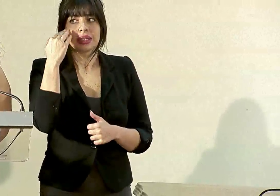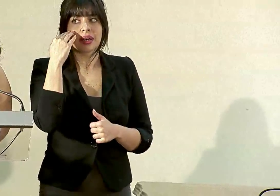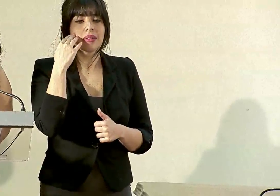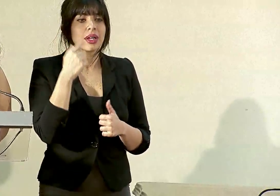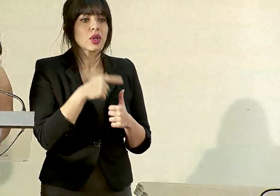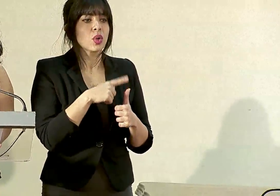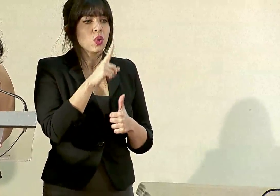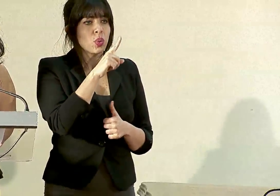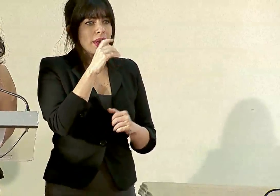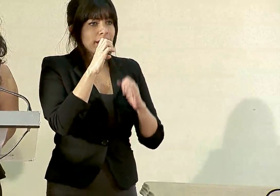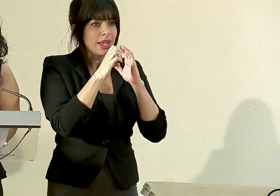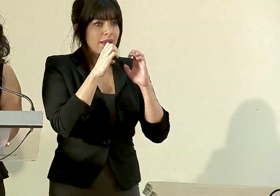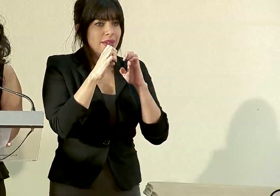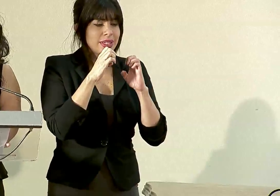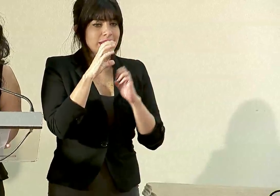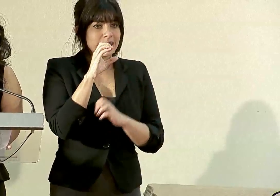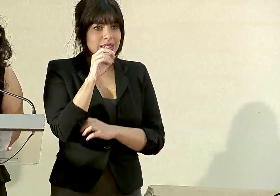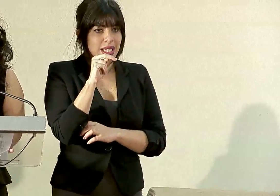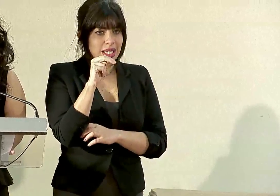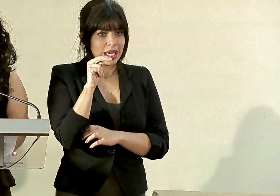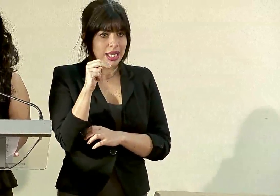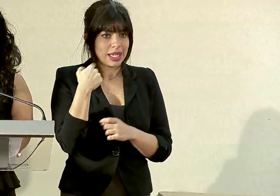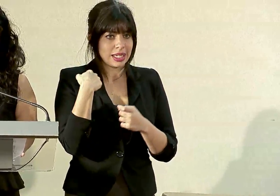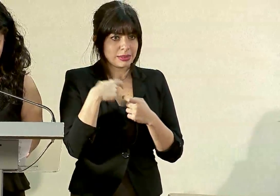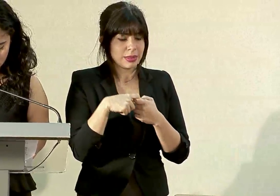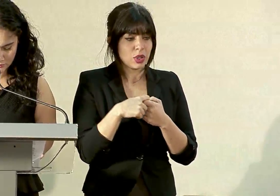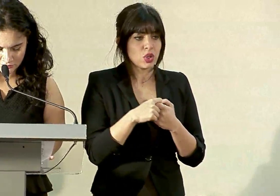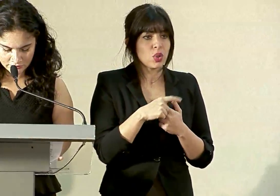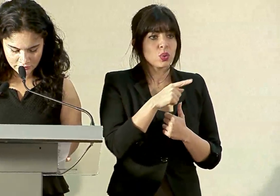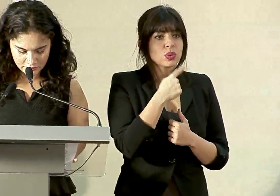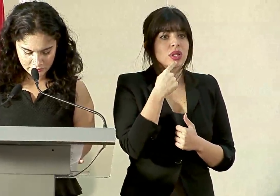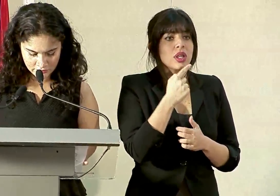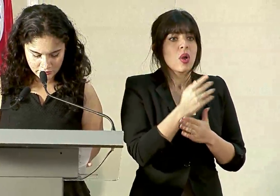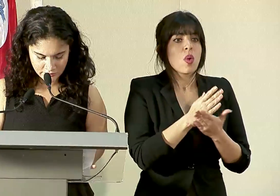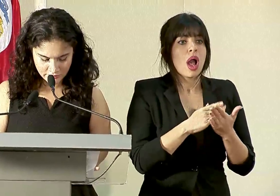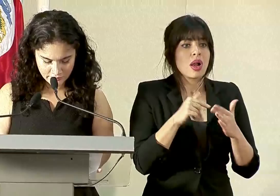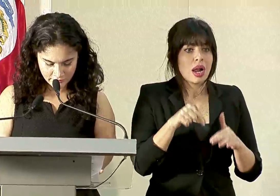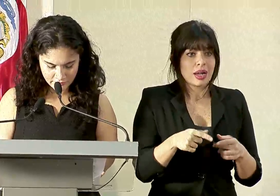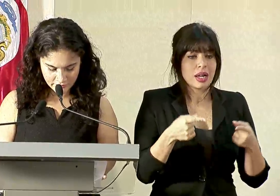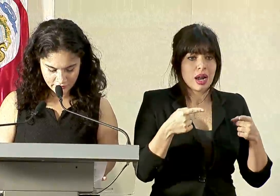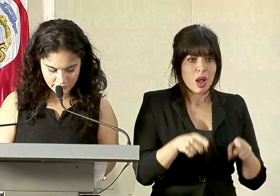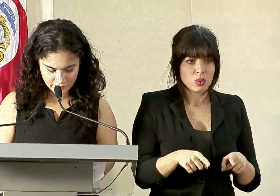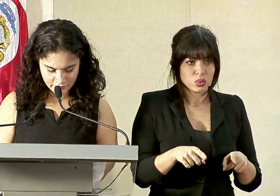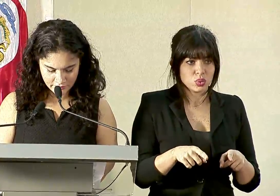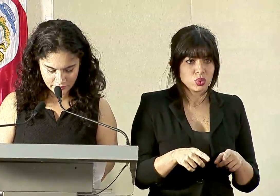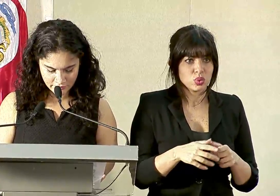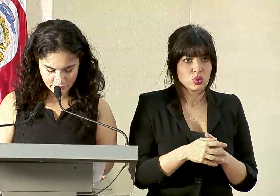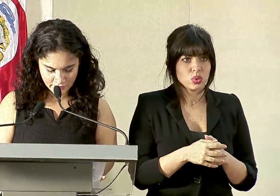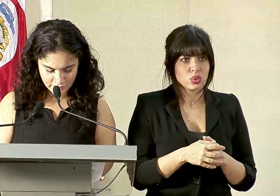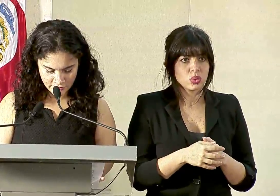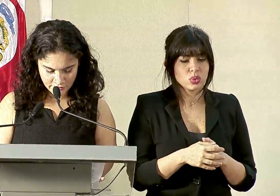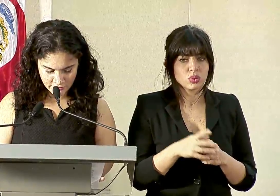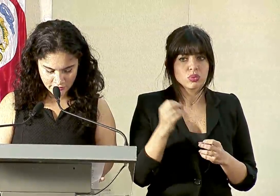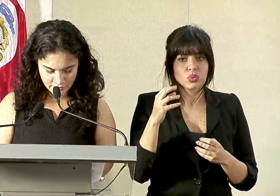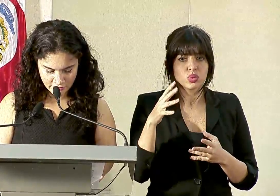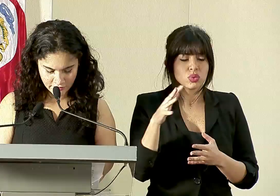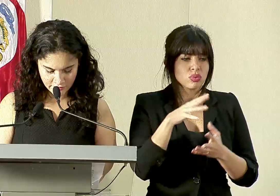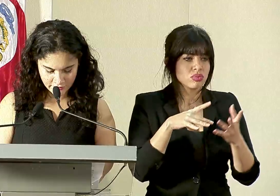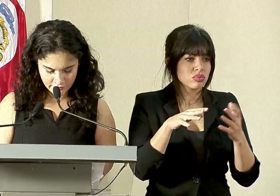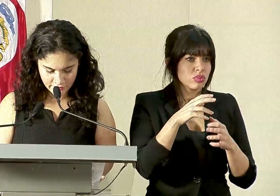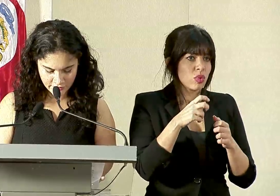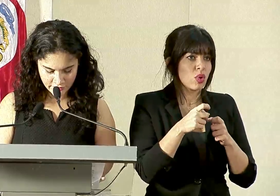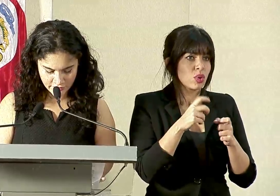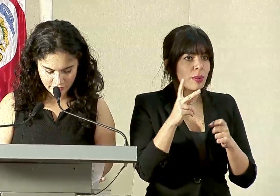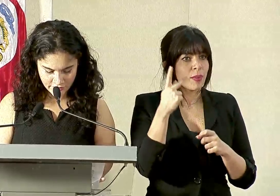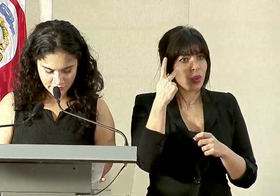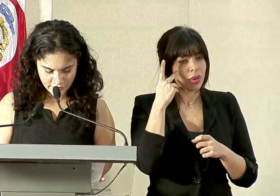usted en una entrevista en CNN en español afirmó algo que aquí causó algunos comentarios en el control político